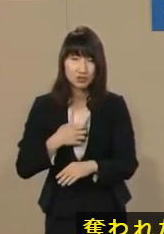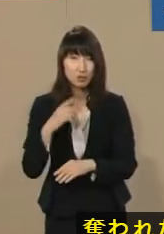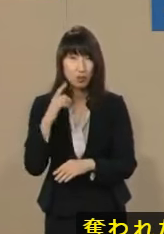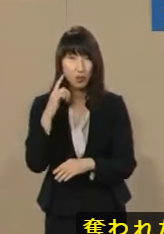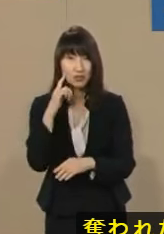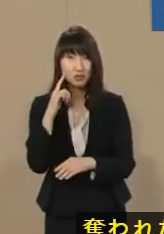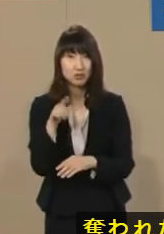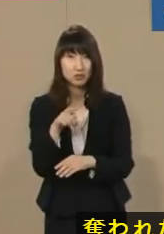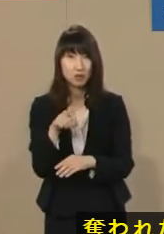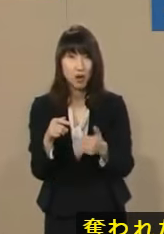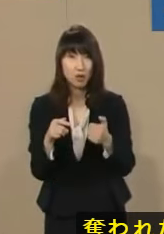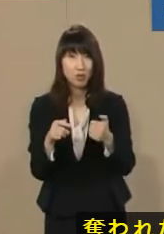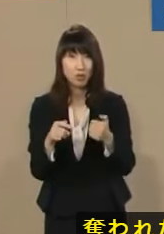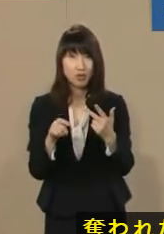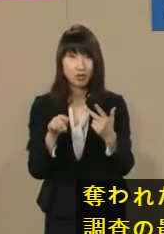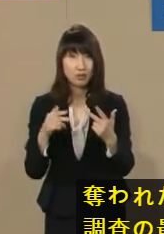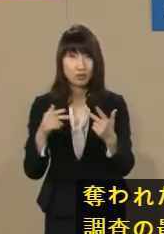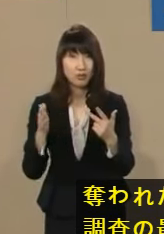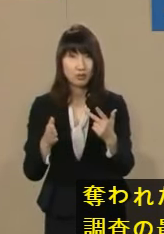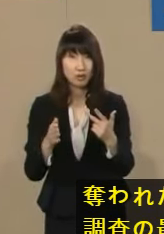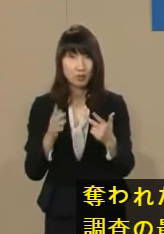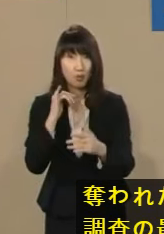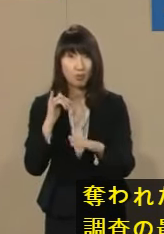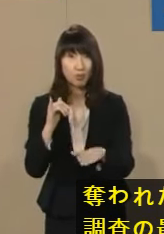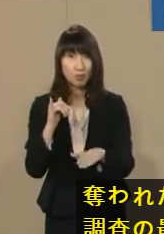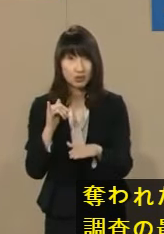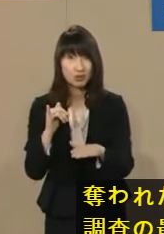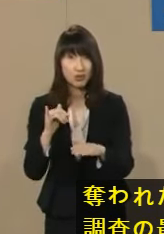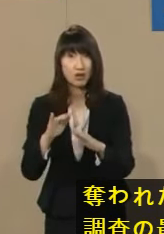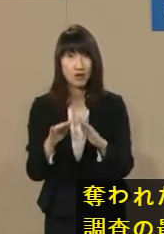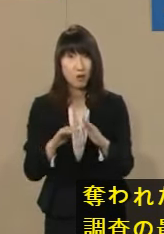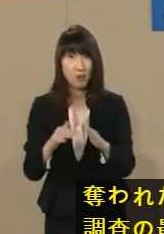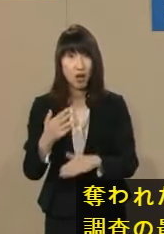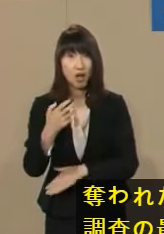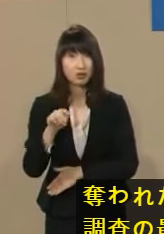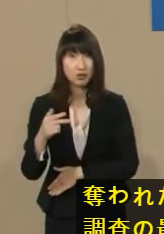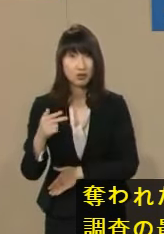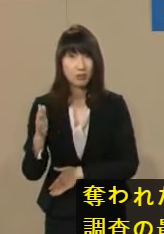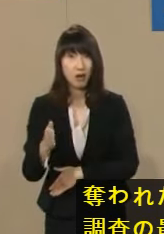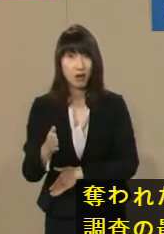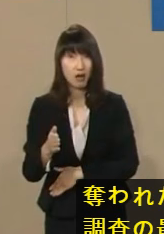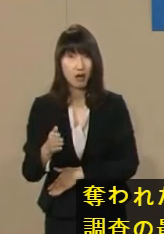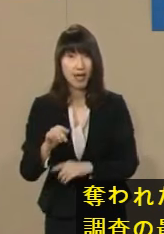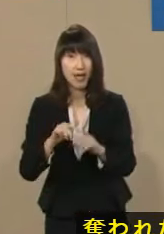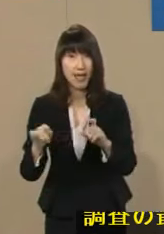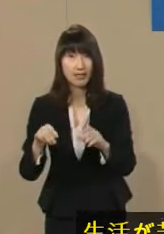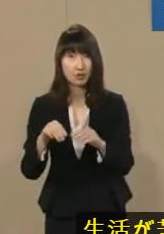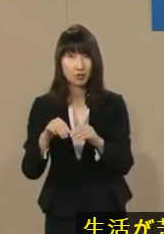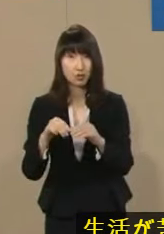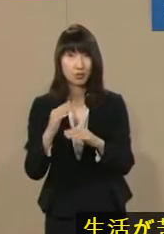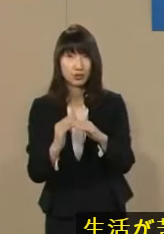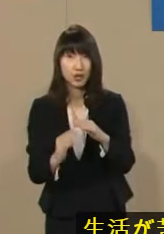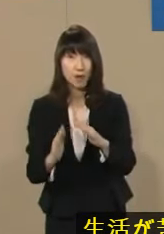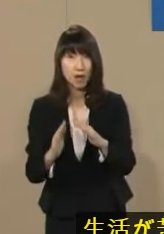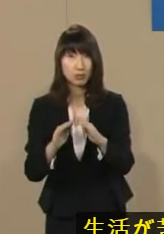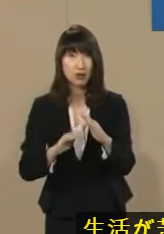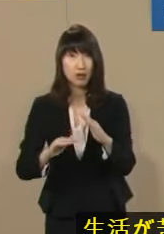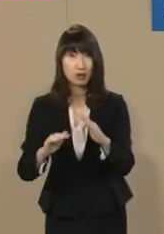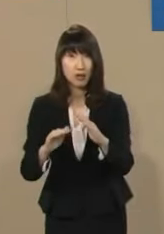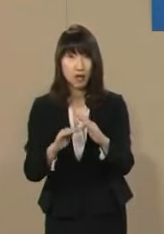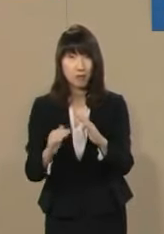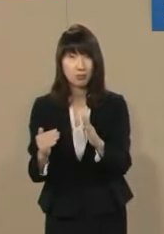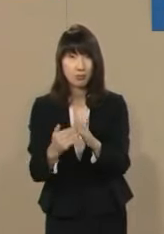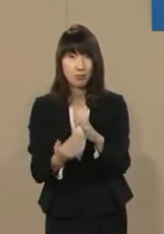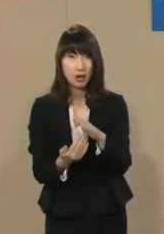人 57.7%、 母子家庭 80.7%、 平均の所得を下回る世帯数過去最高